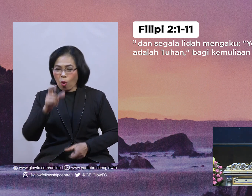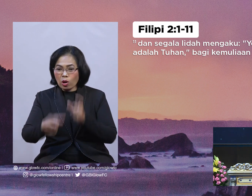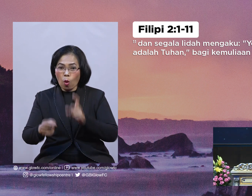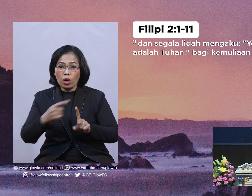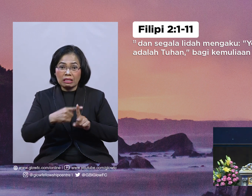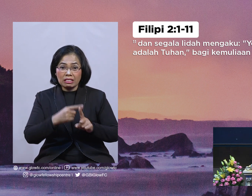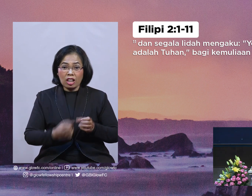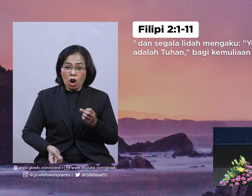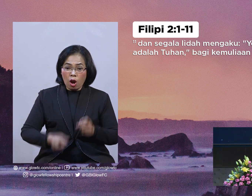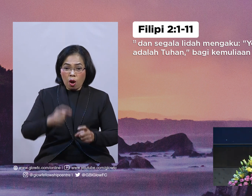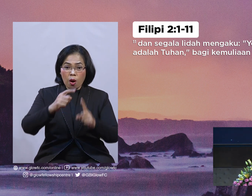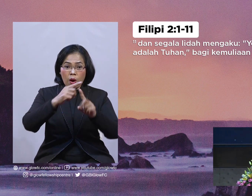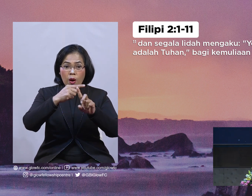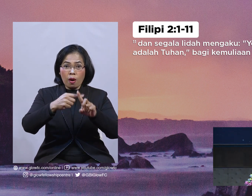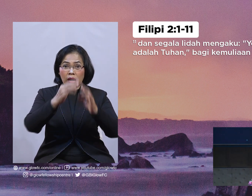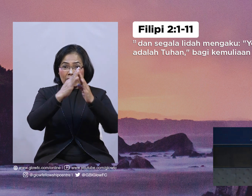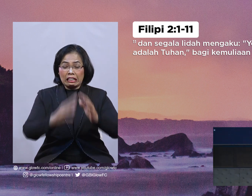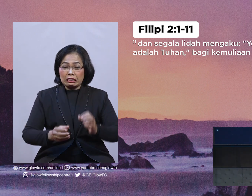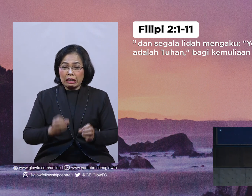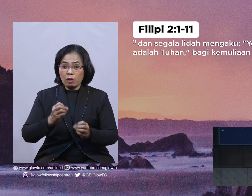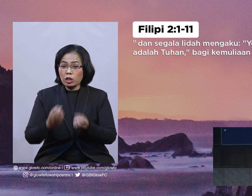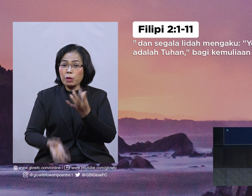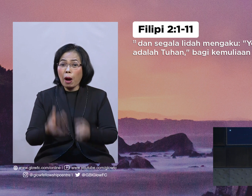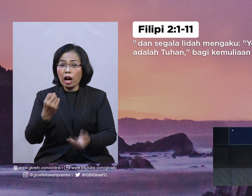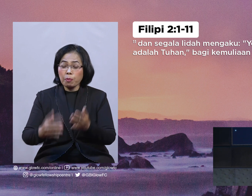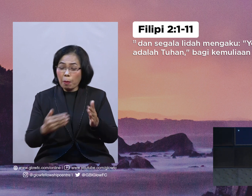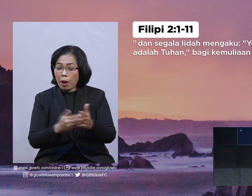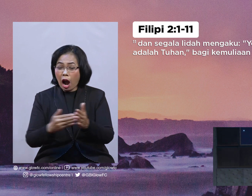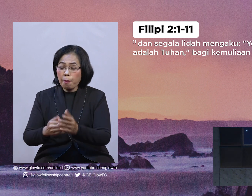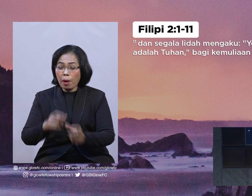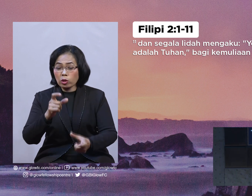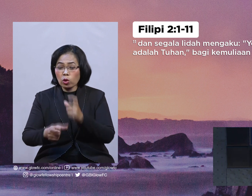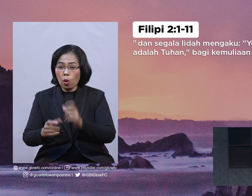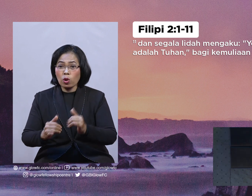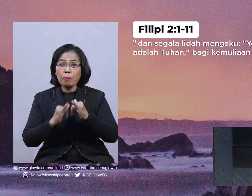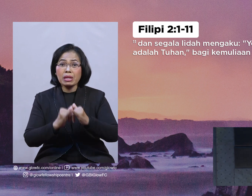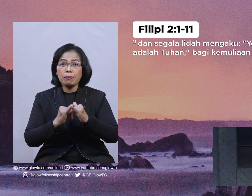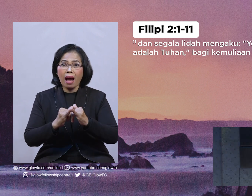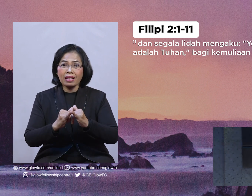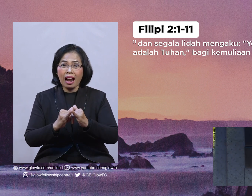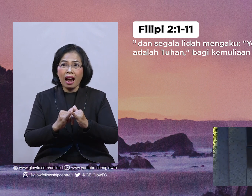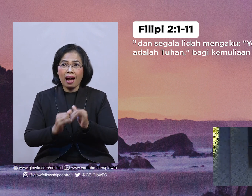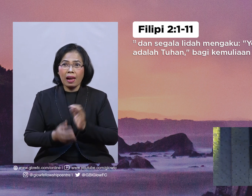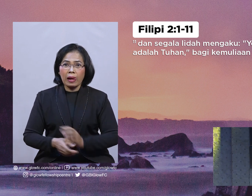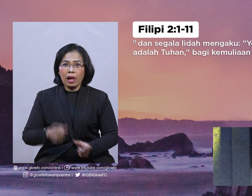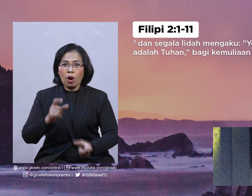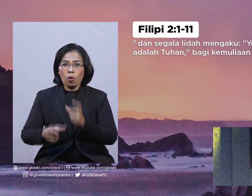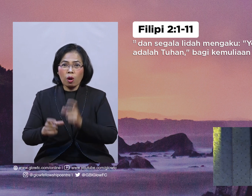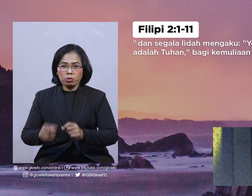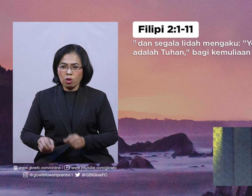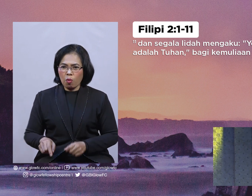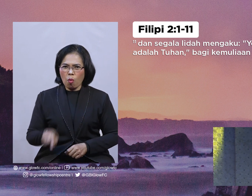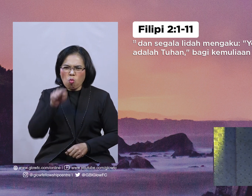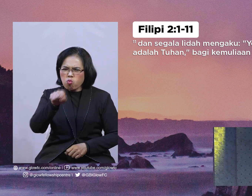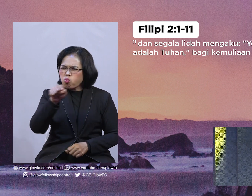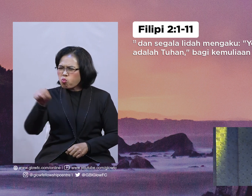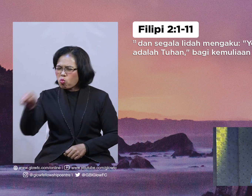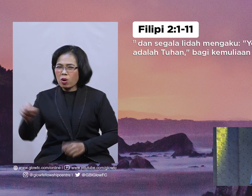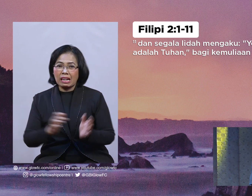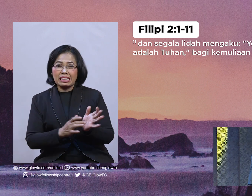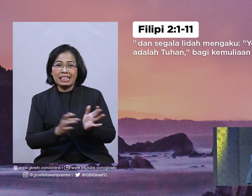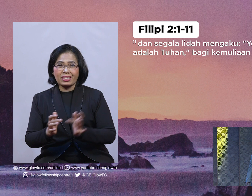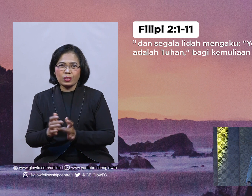bakar gereja hari-hari ini orang boleh menghambat ibadah telahku berlaku hari-hari ini orang boleh memaki maki Yesus boleh merendahkan